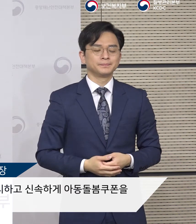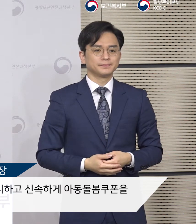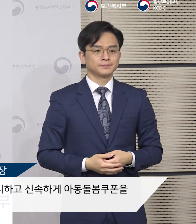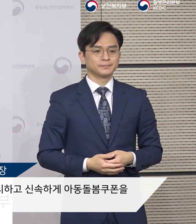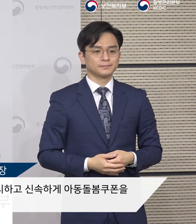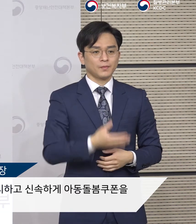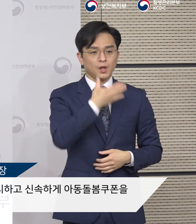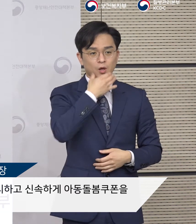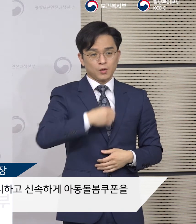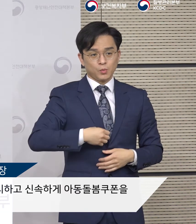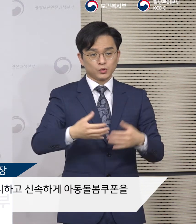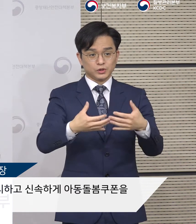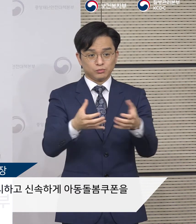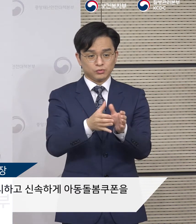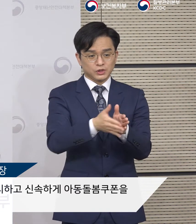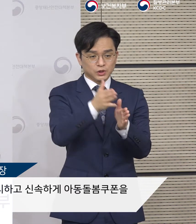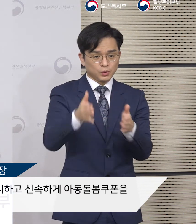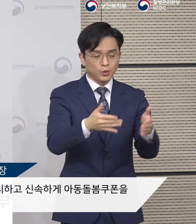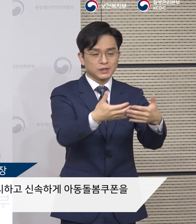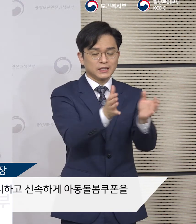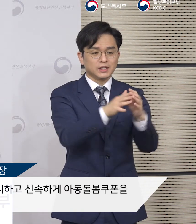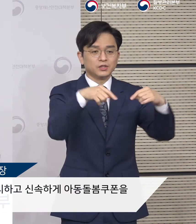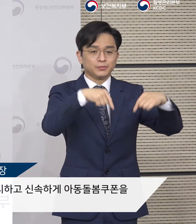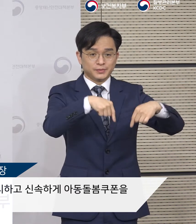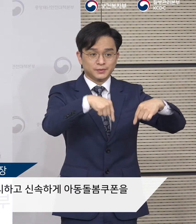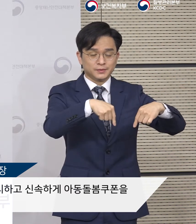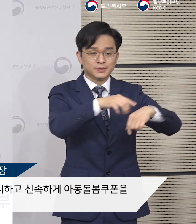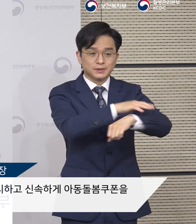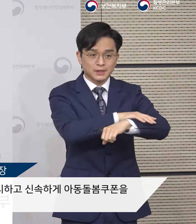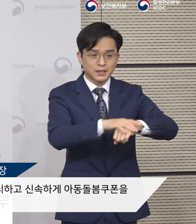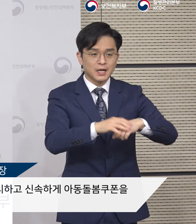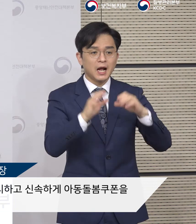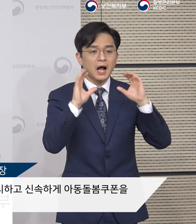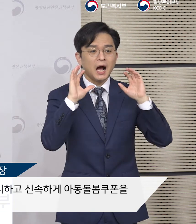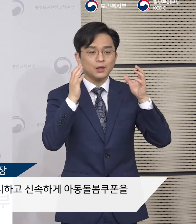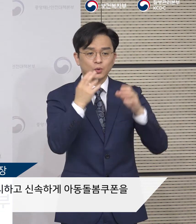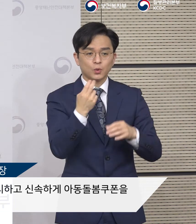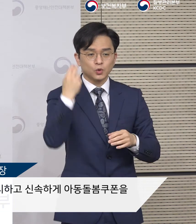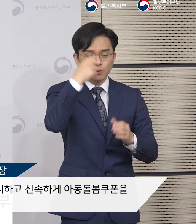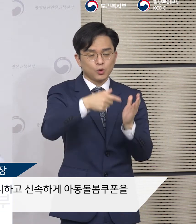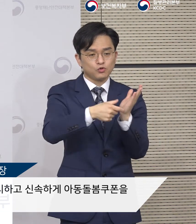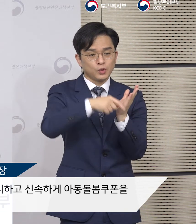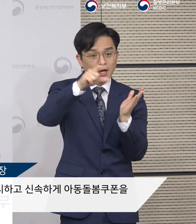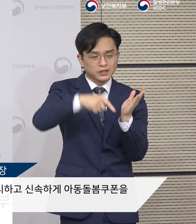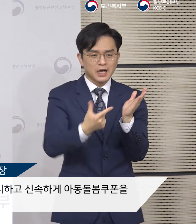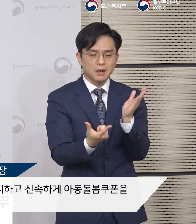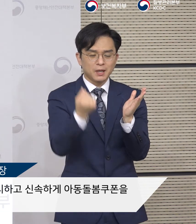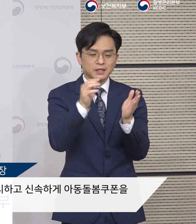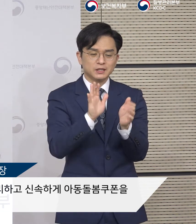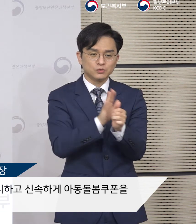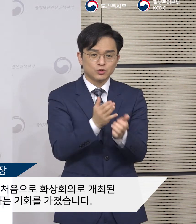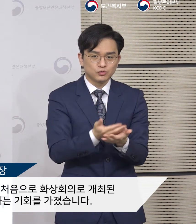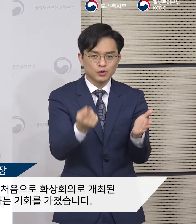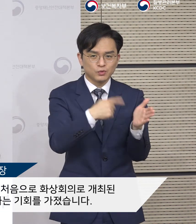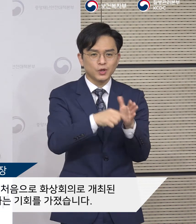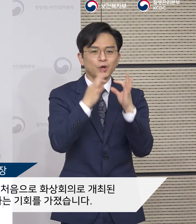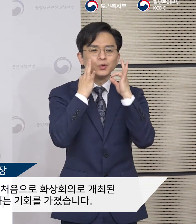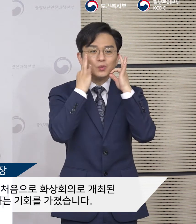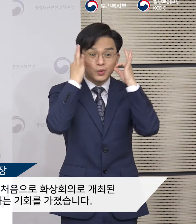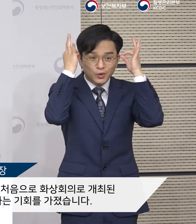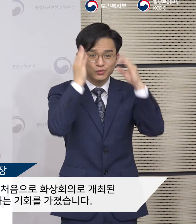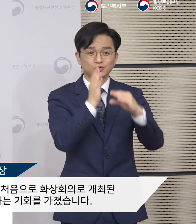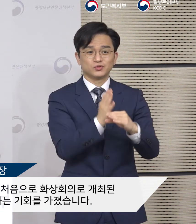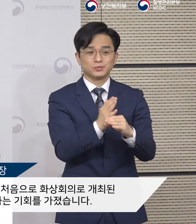복지부는 지자체와의 협조를 통해 최대한 편리하고 신속하게 아동 돌봄 쿠폰을 지원할 수 있도록 노력하겠습니다.